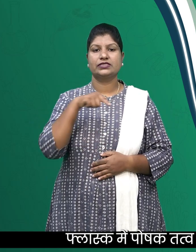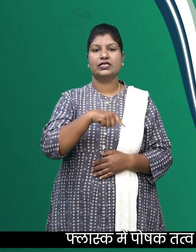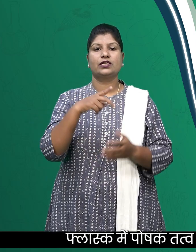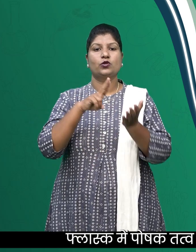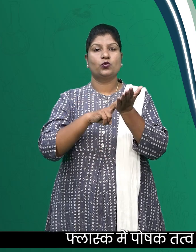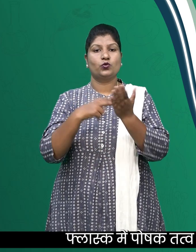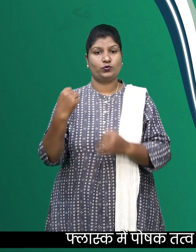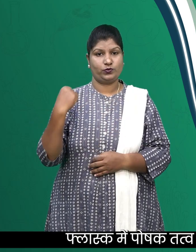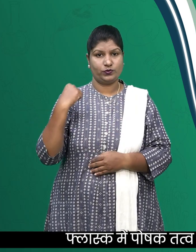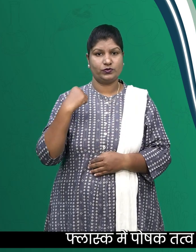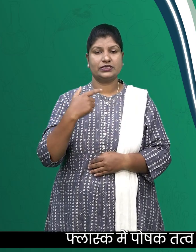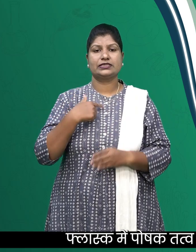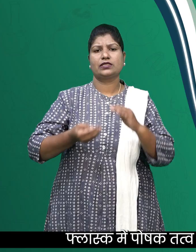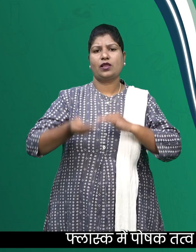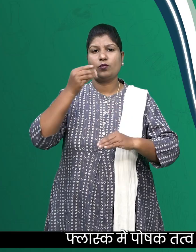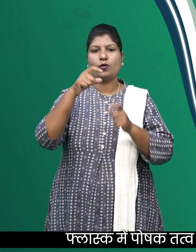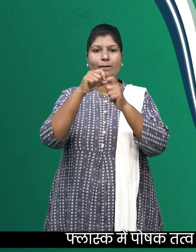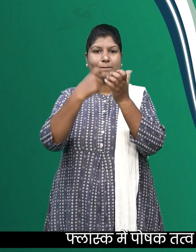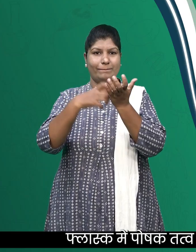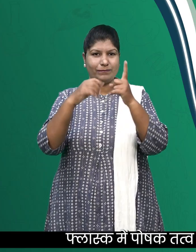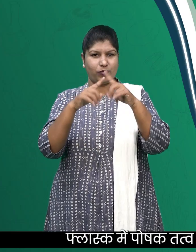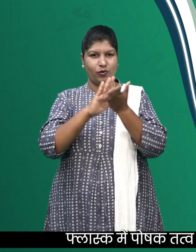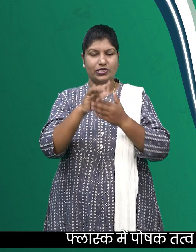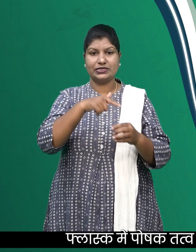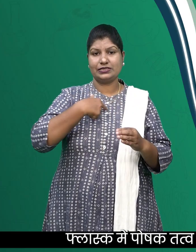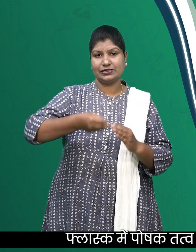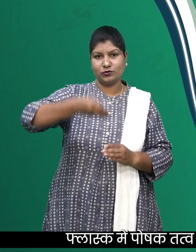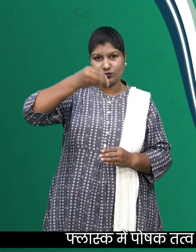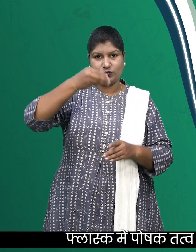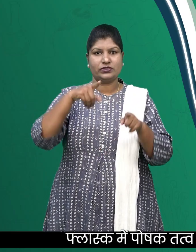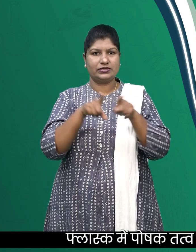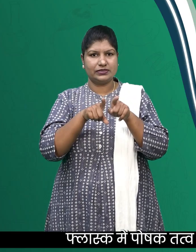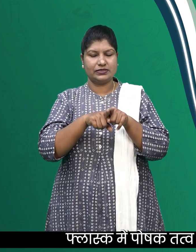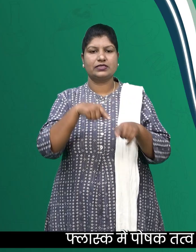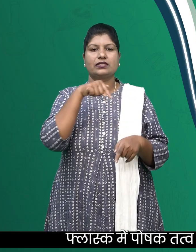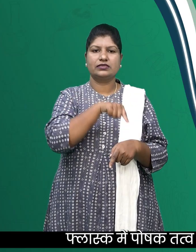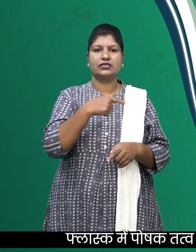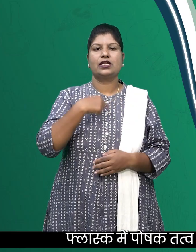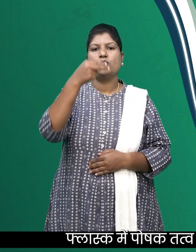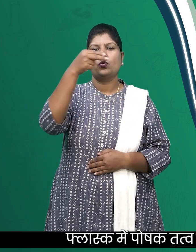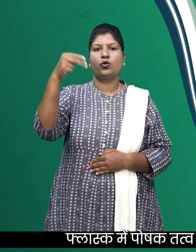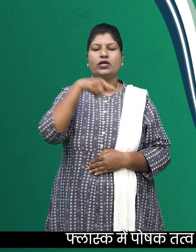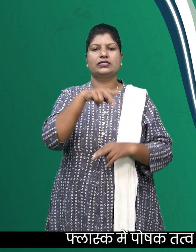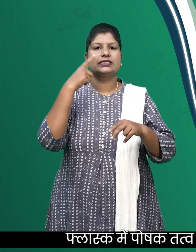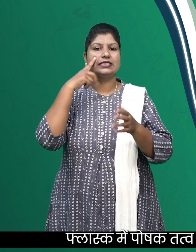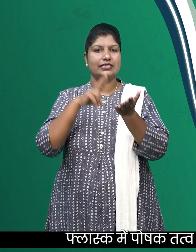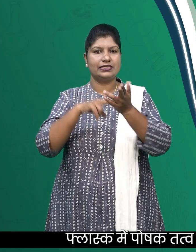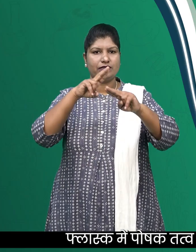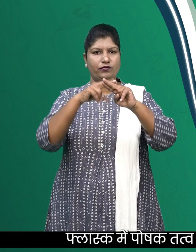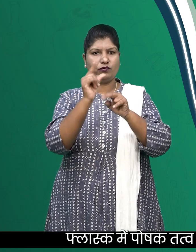फ्लास्क में पोषक तत्व युक्त शराब और इसे संक्रमण कहा जाता है।